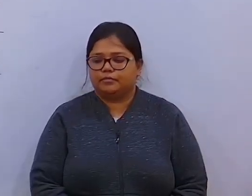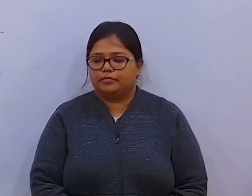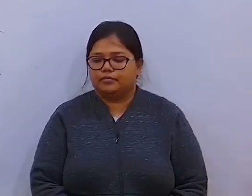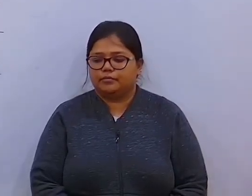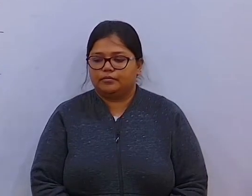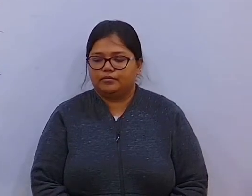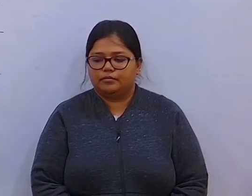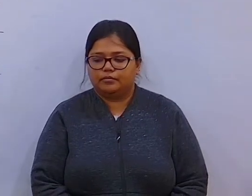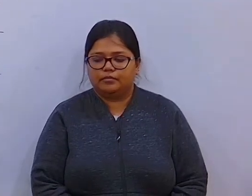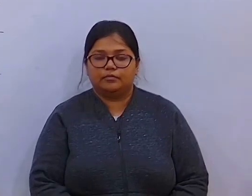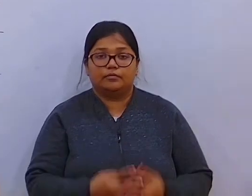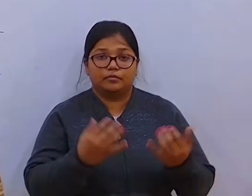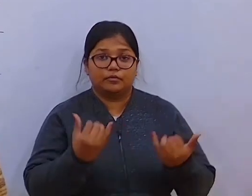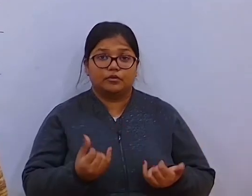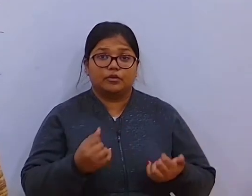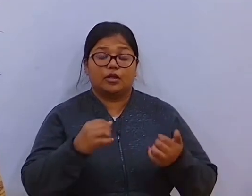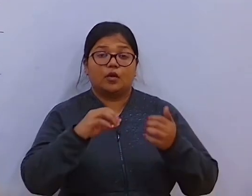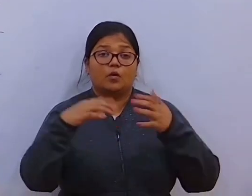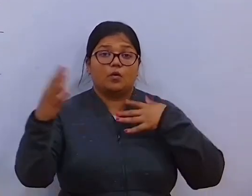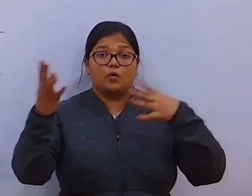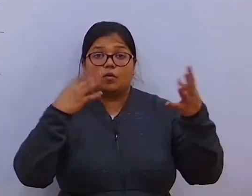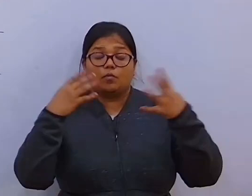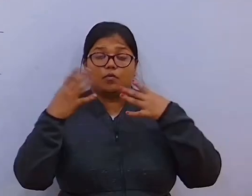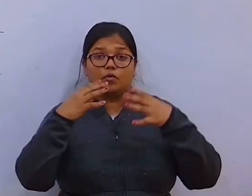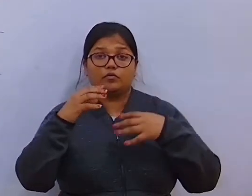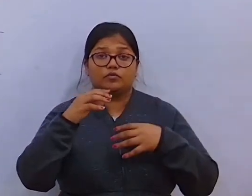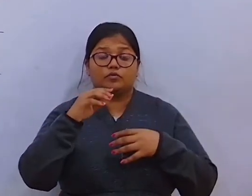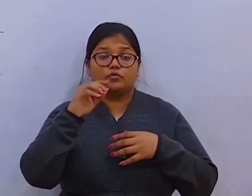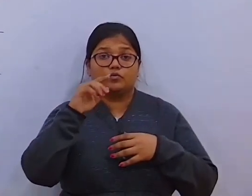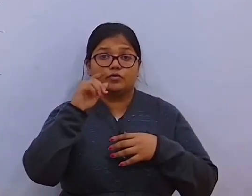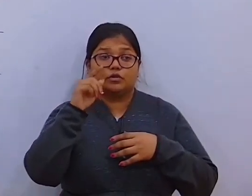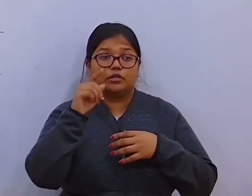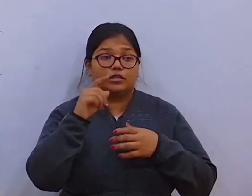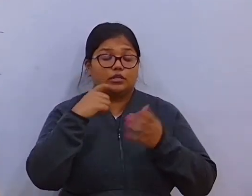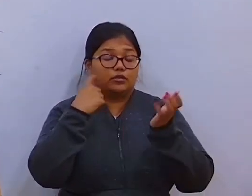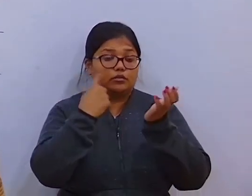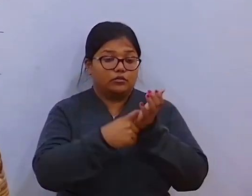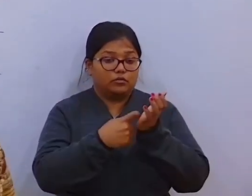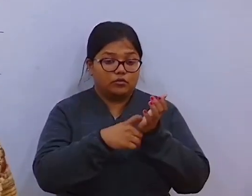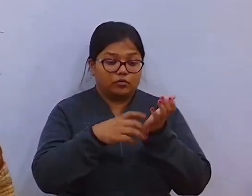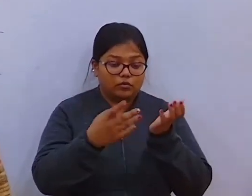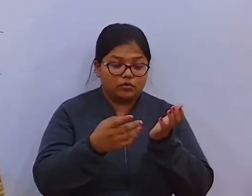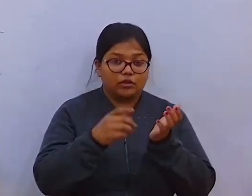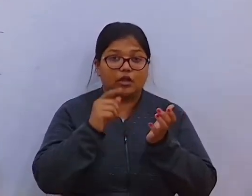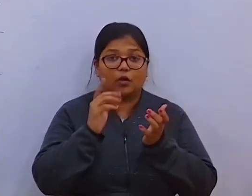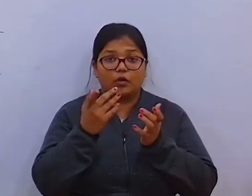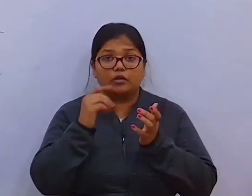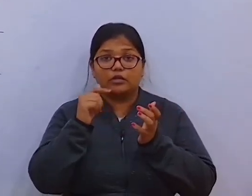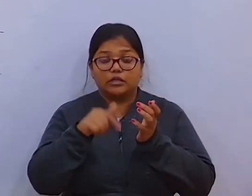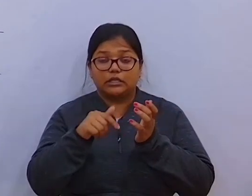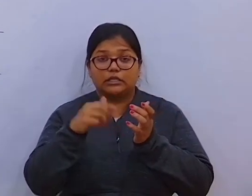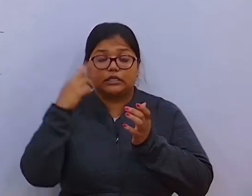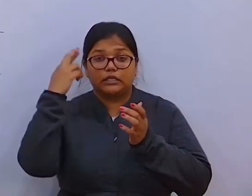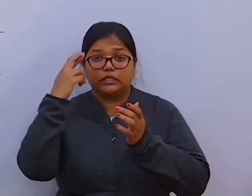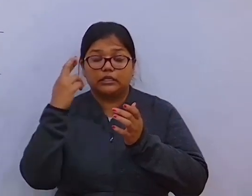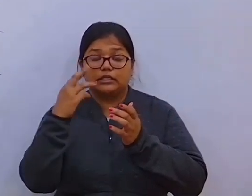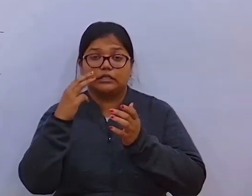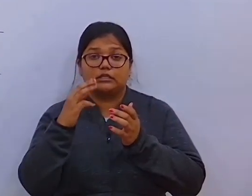हैं, ठीक है, कुछ कारक लिखते हैं जो हमारे मानसून को प्रभावित करते हैं। तो आगे बढ़ते